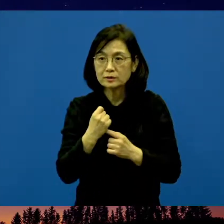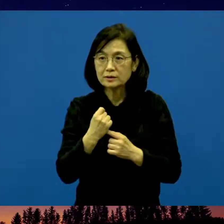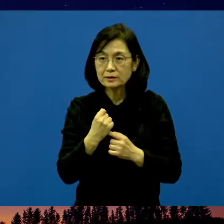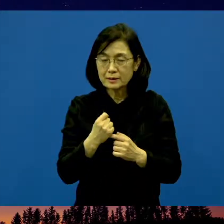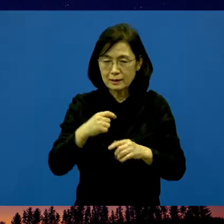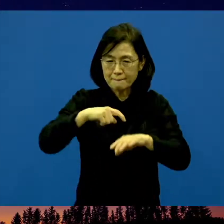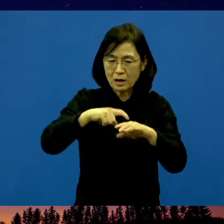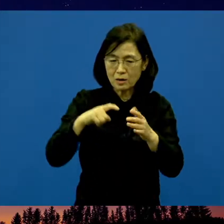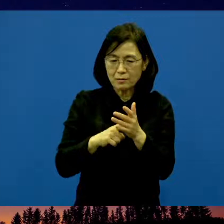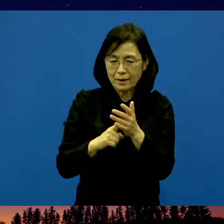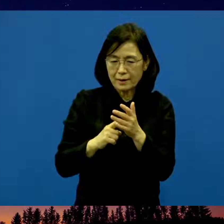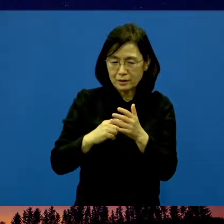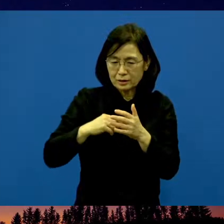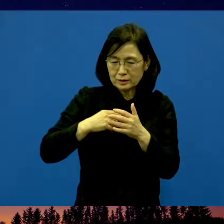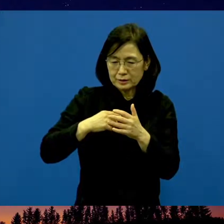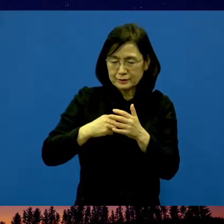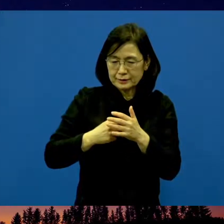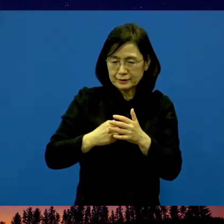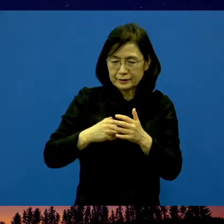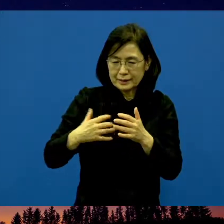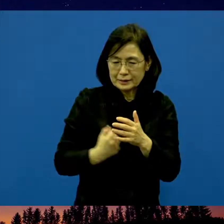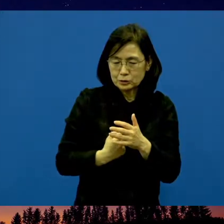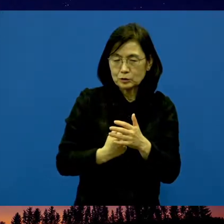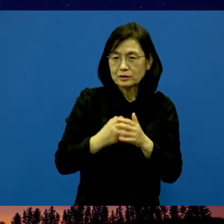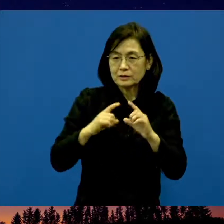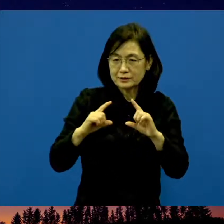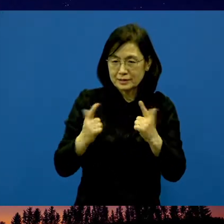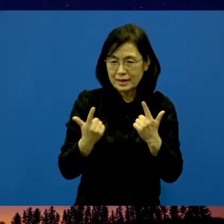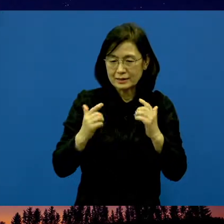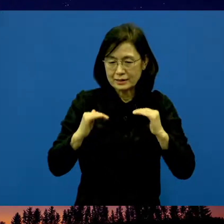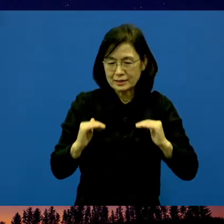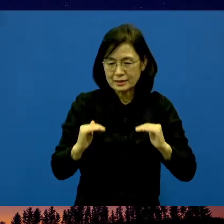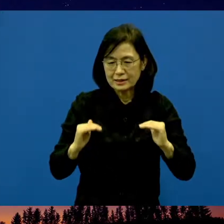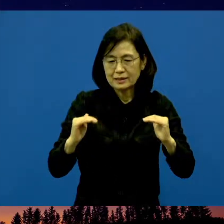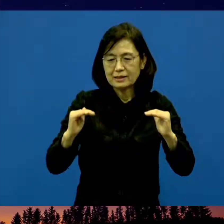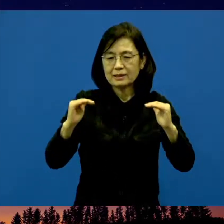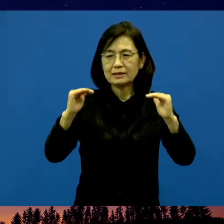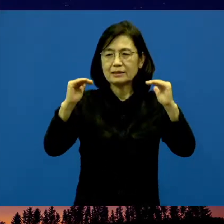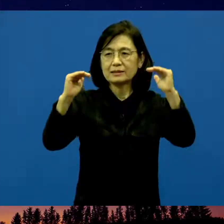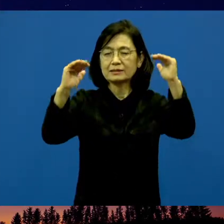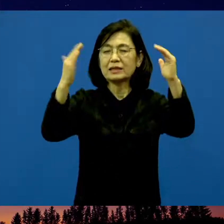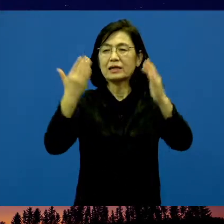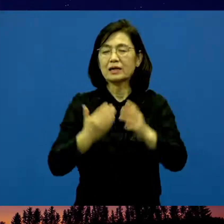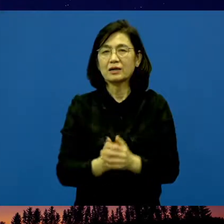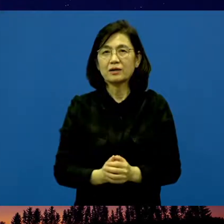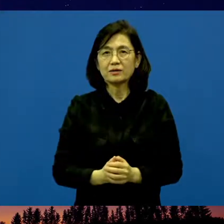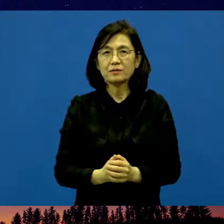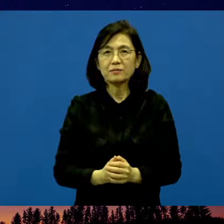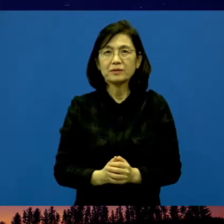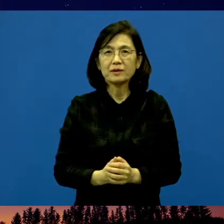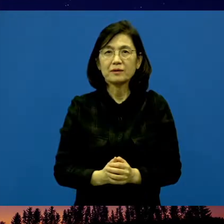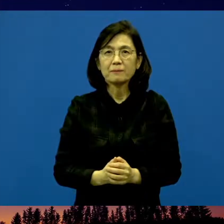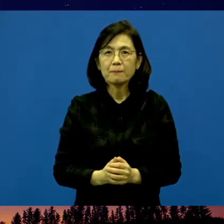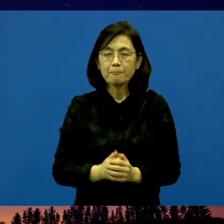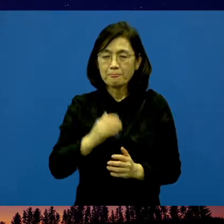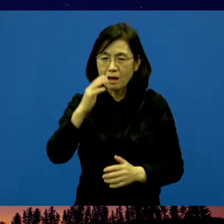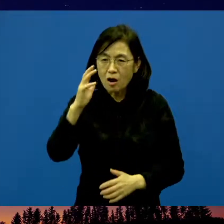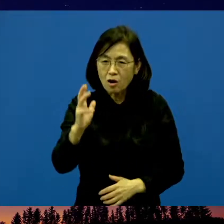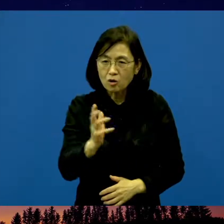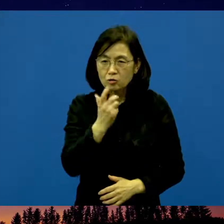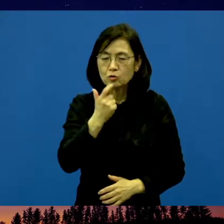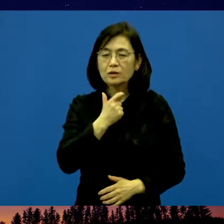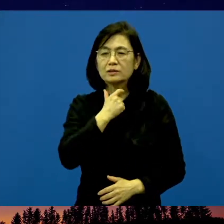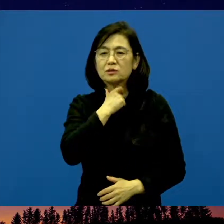거죠. 여러분, 우리는 결국 우리 안에 하나님의 말씀으로 인해 거룩한 소원이 자라가느냐, 아니면